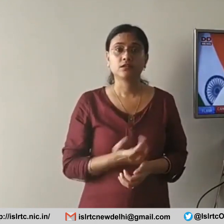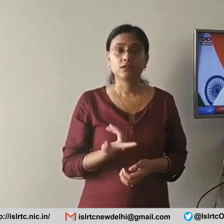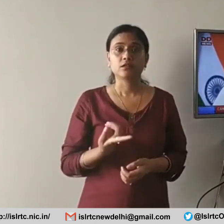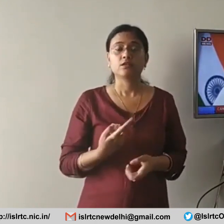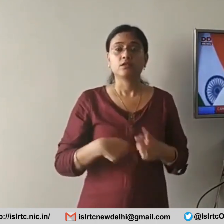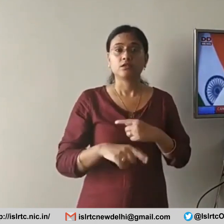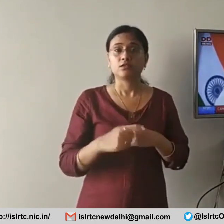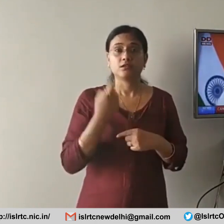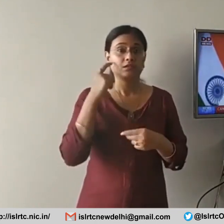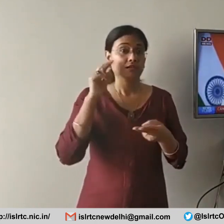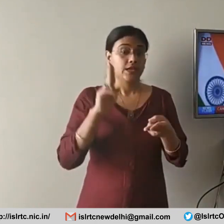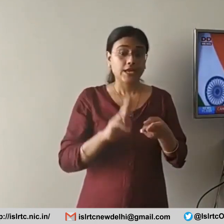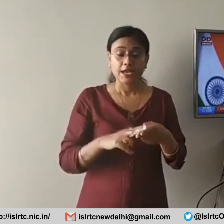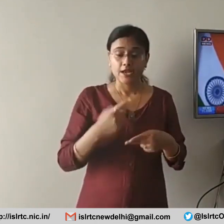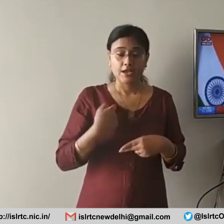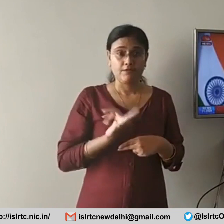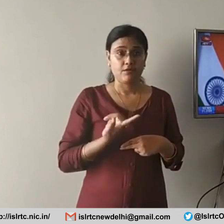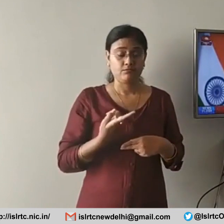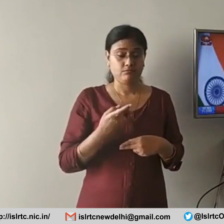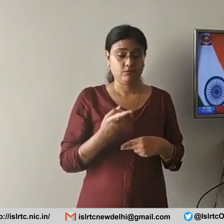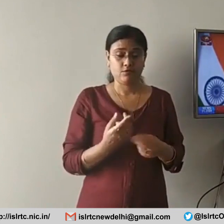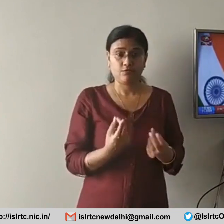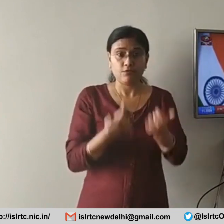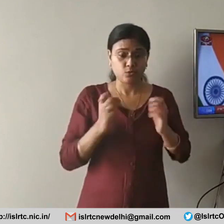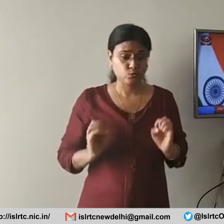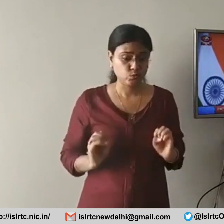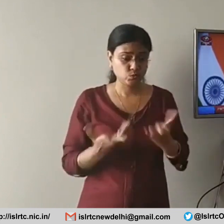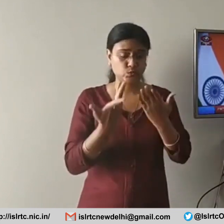होलिस्टिक अप्रोच न अपनाई होती,